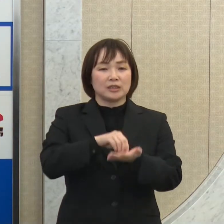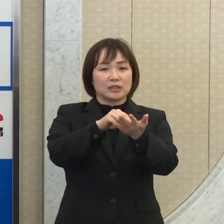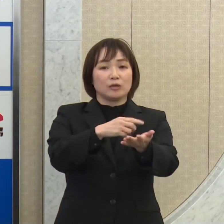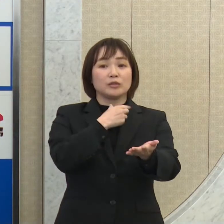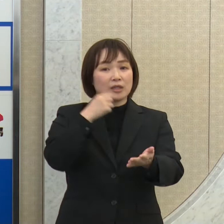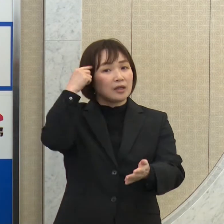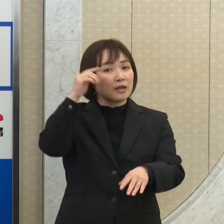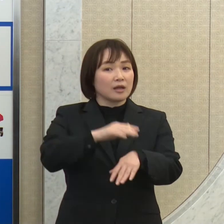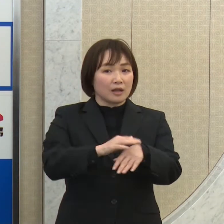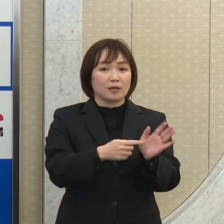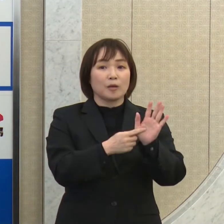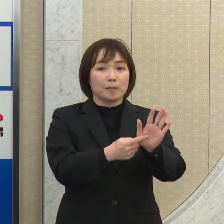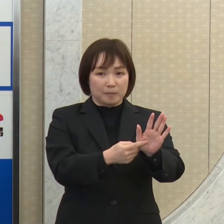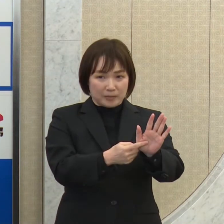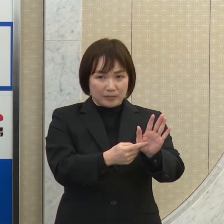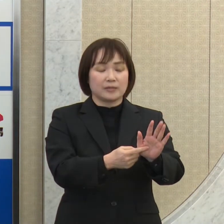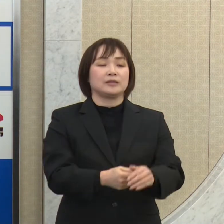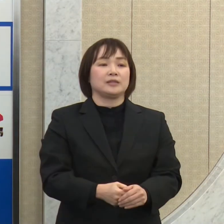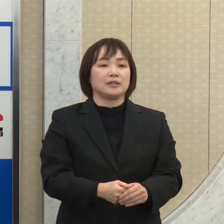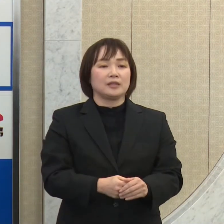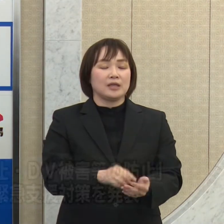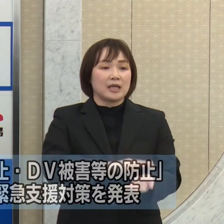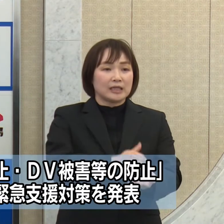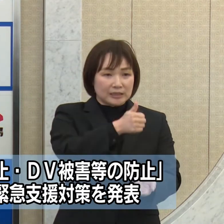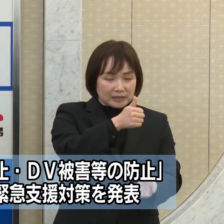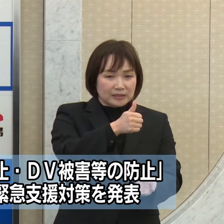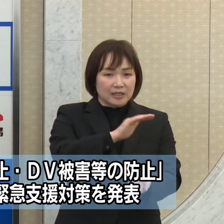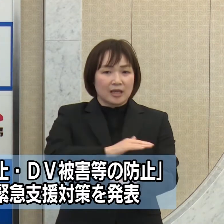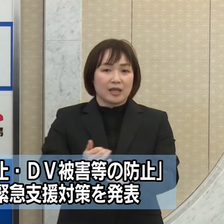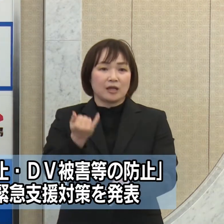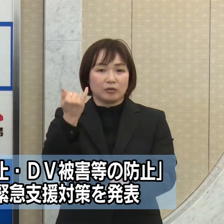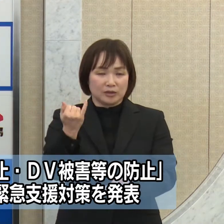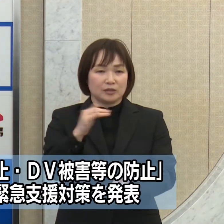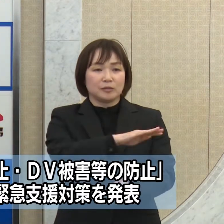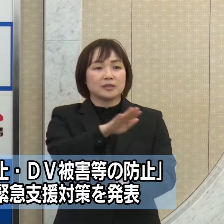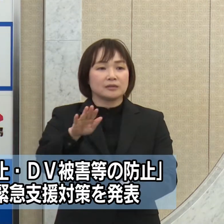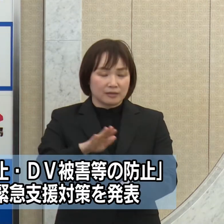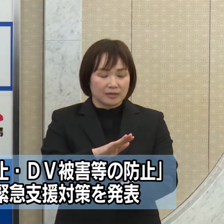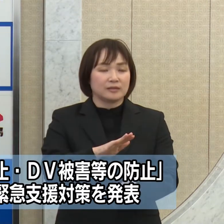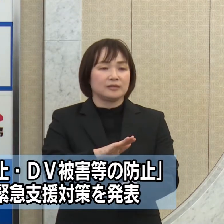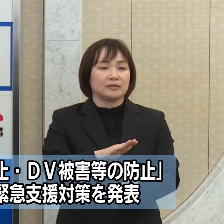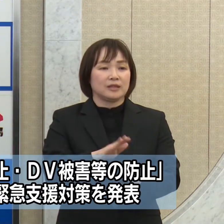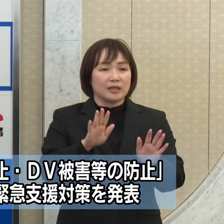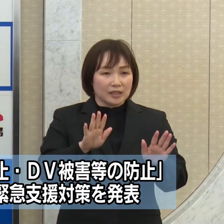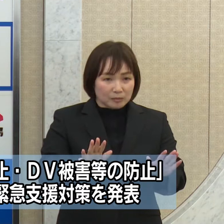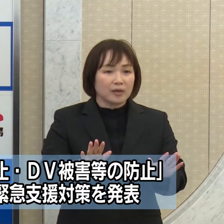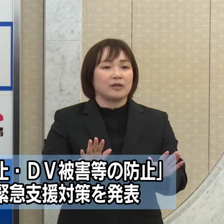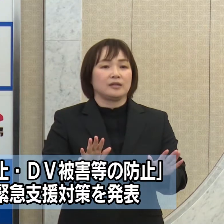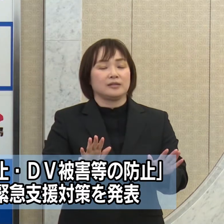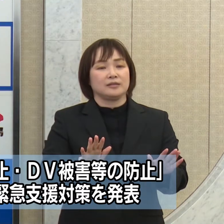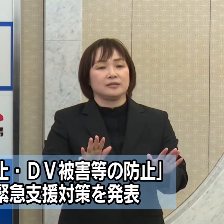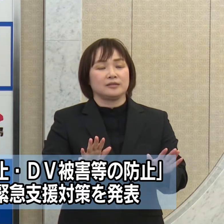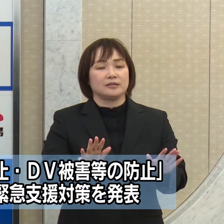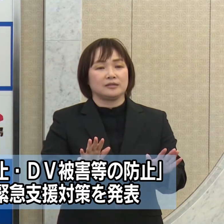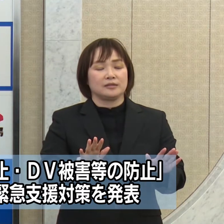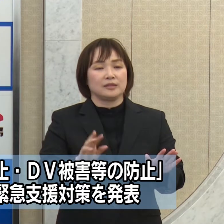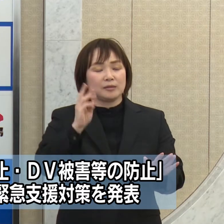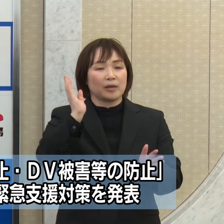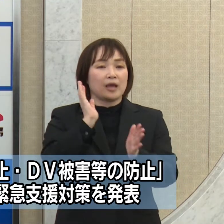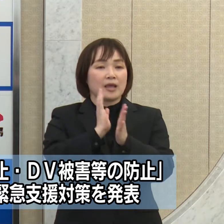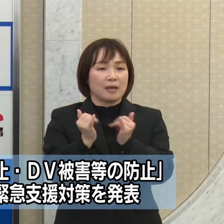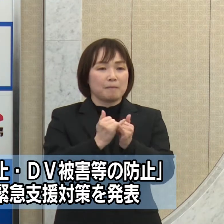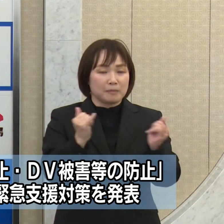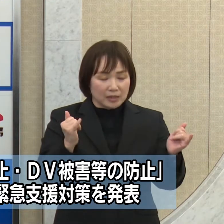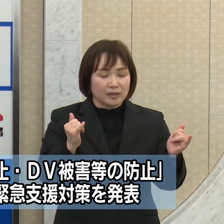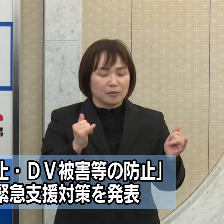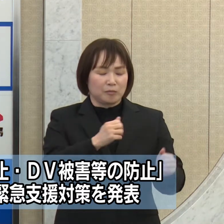4月13日、県は働く場の創出、誹謗中傷の防止、DV 被害などの